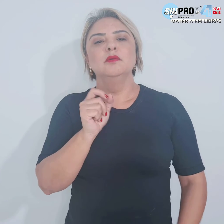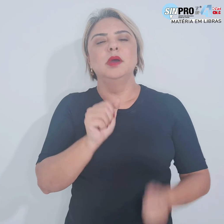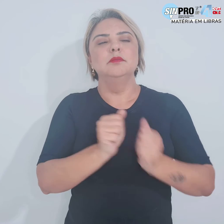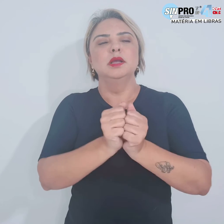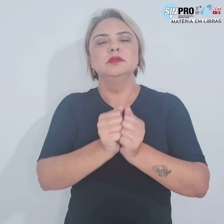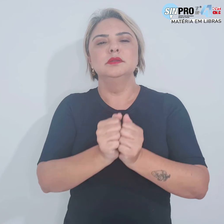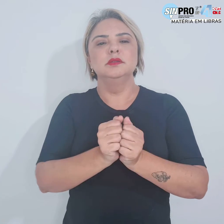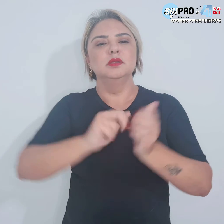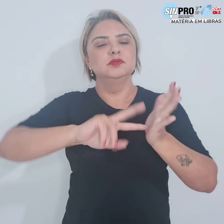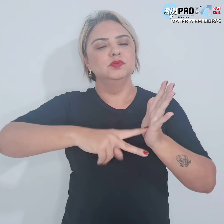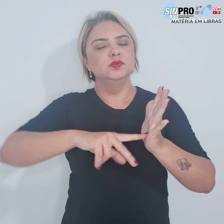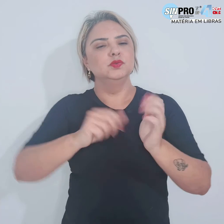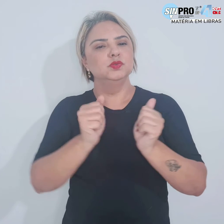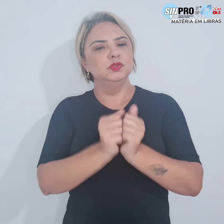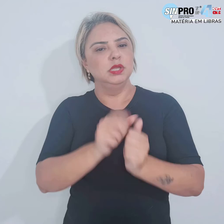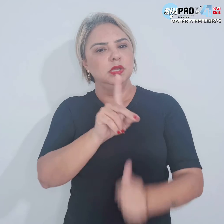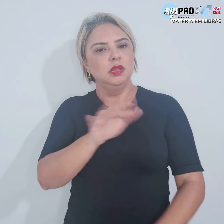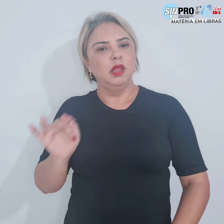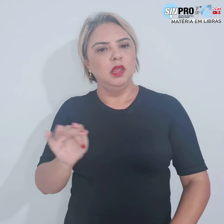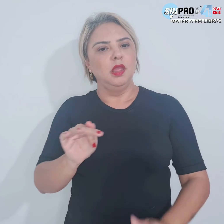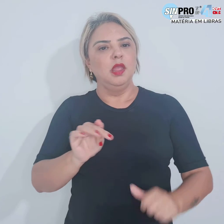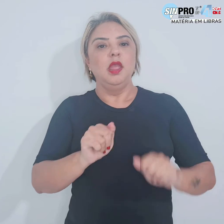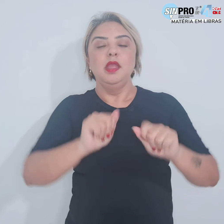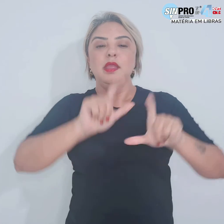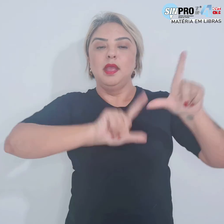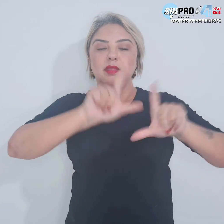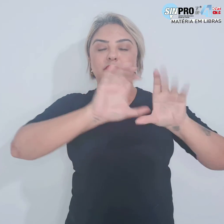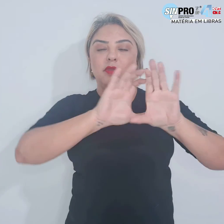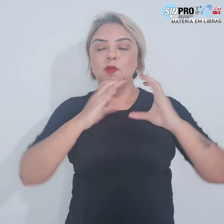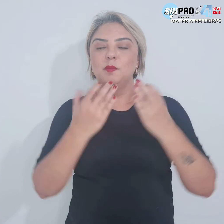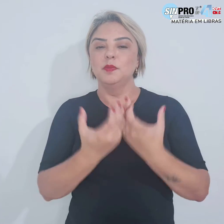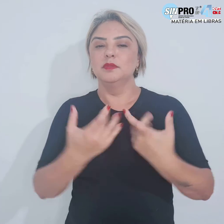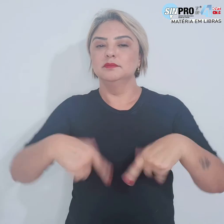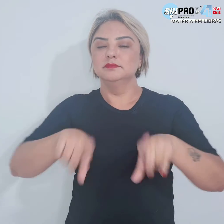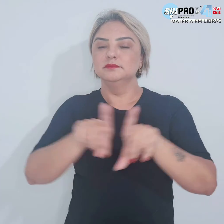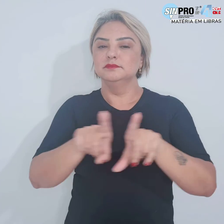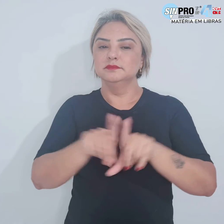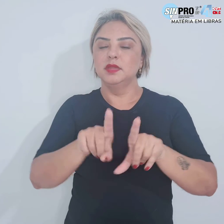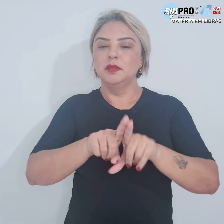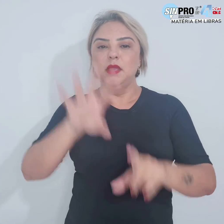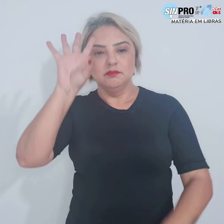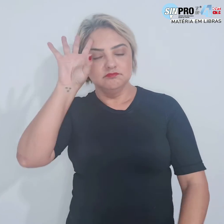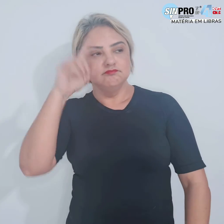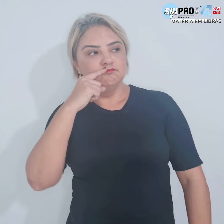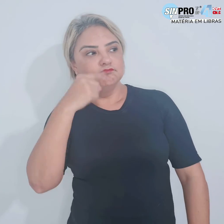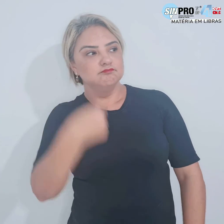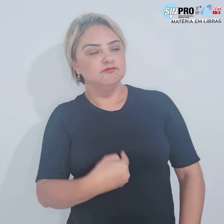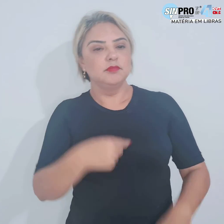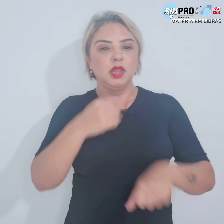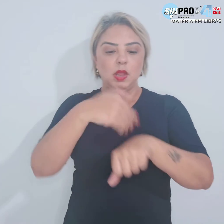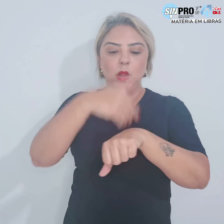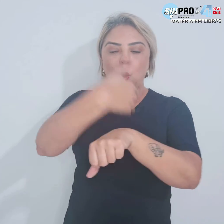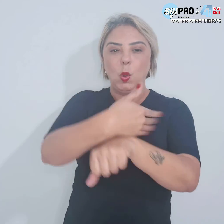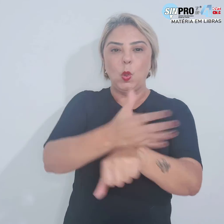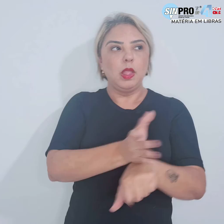RIS, uma parceria do Simpro-DF e a TV comunitária, também vai decidir seu